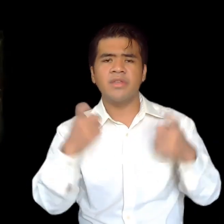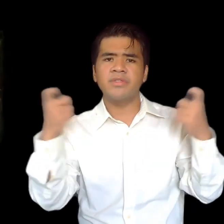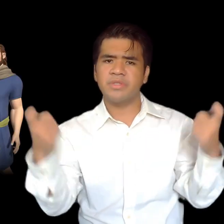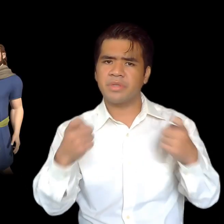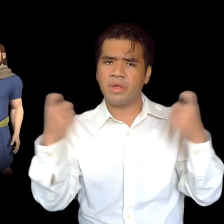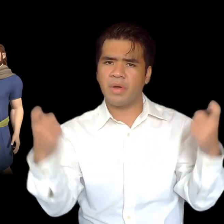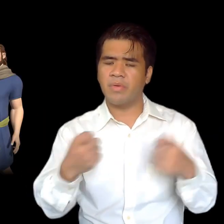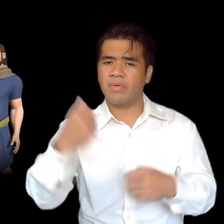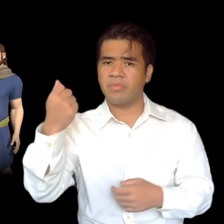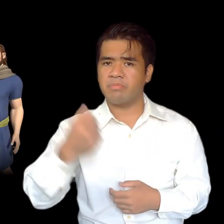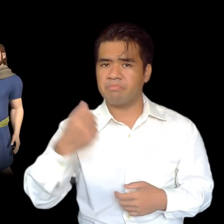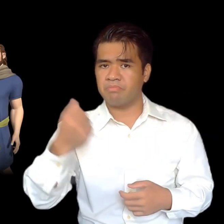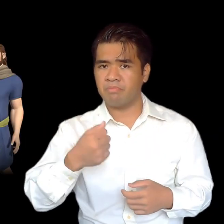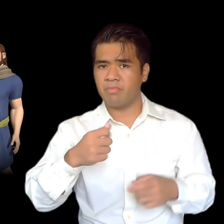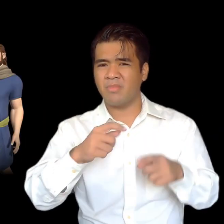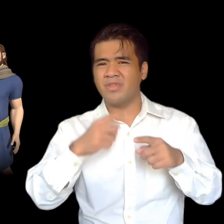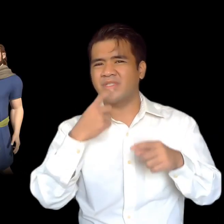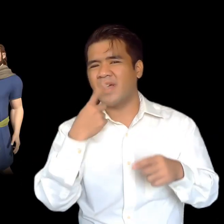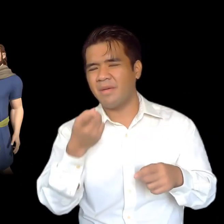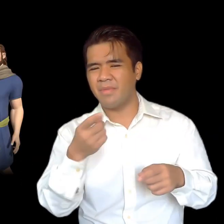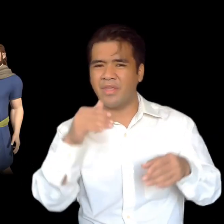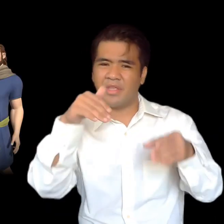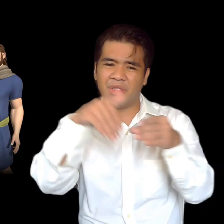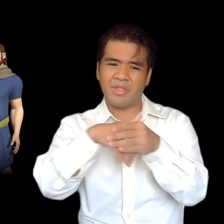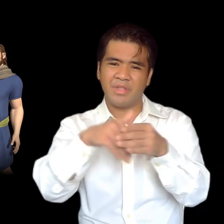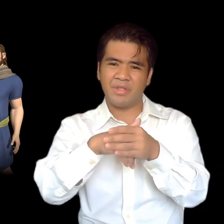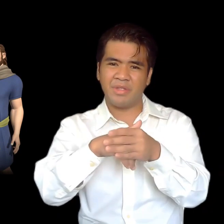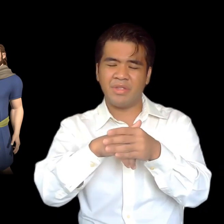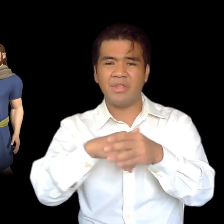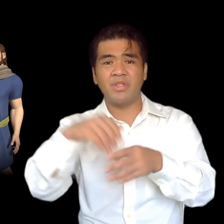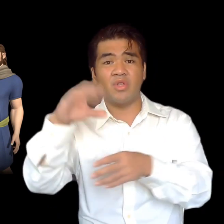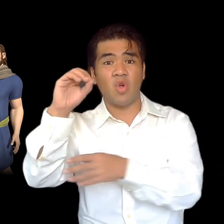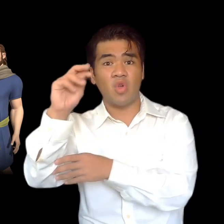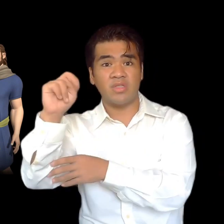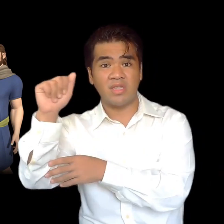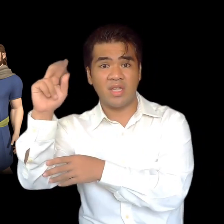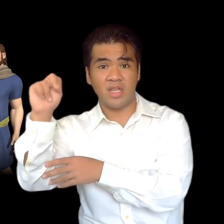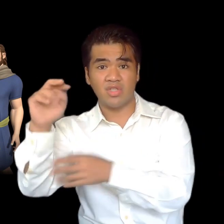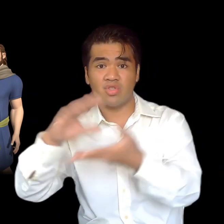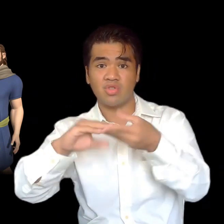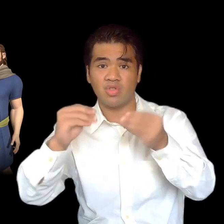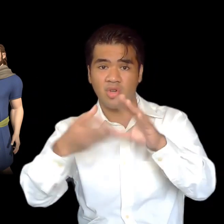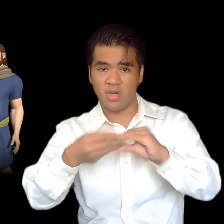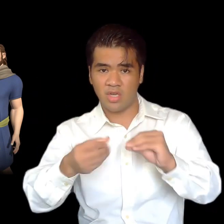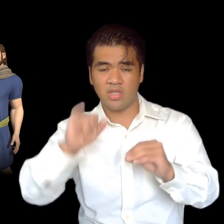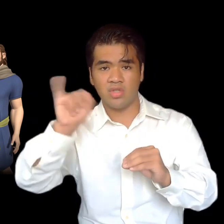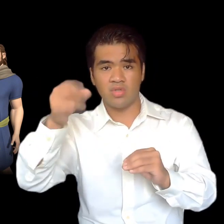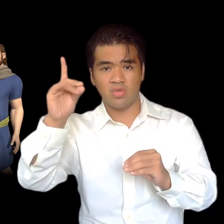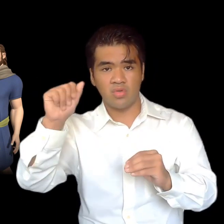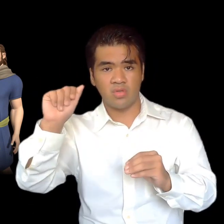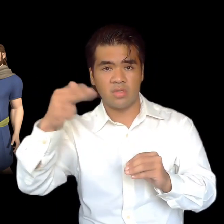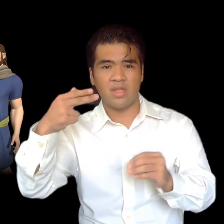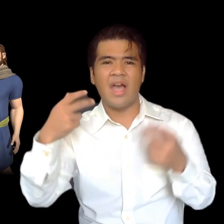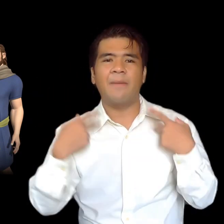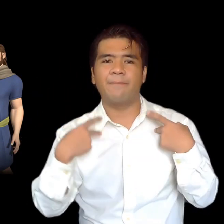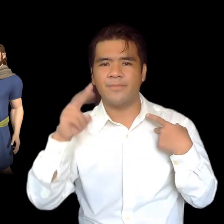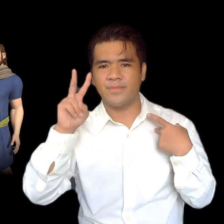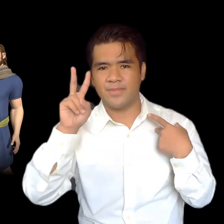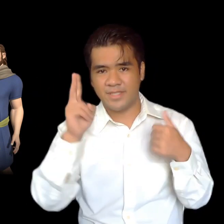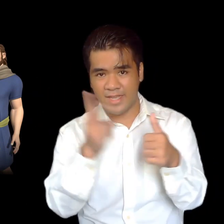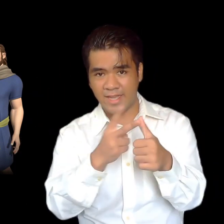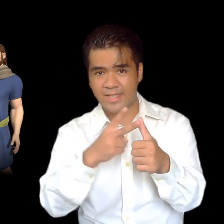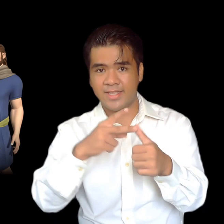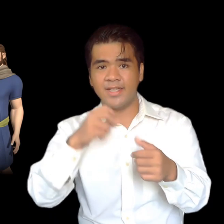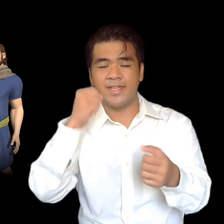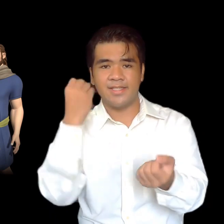ni Onan. Si Onan ay ang pangalawang anak ni Judah. Nang namatay ang panganay na anak ni Judah na si ay naiwang